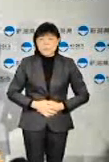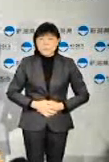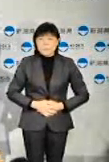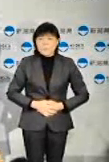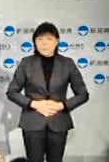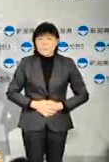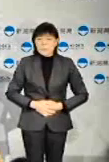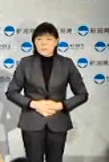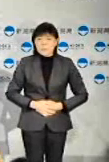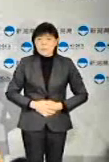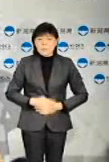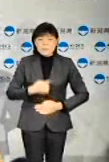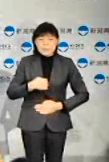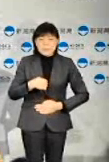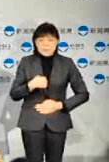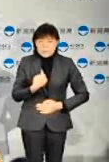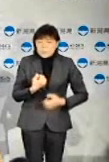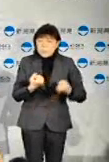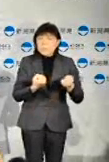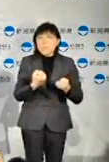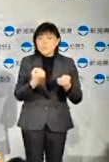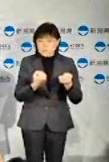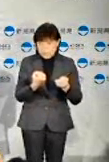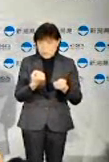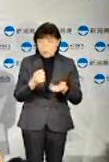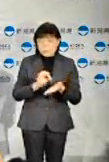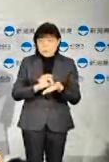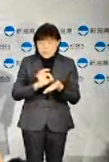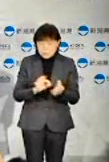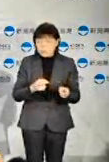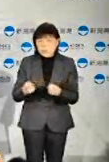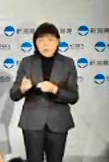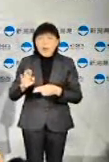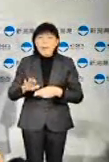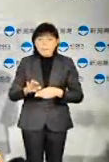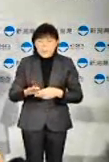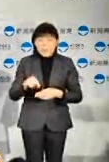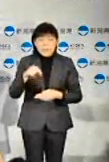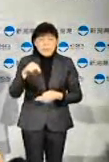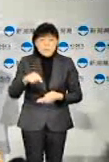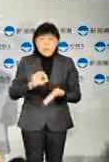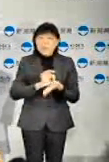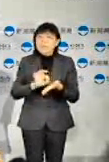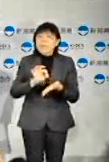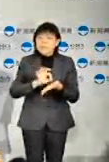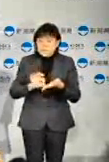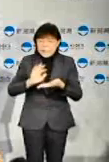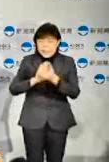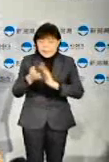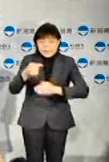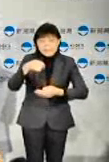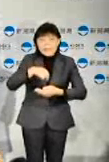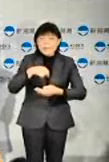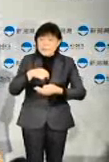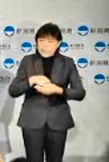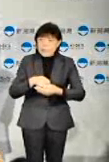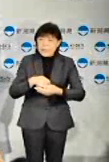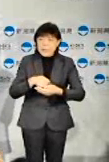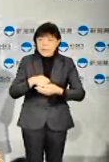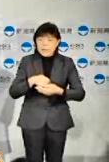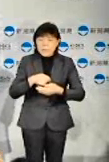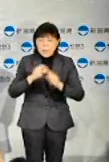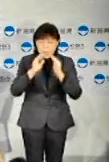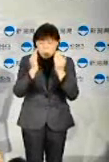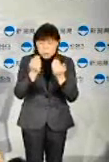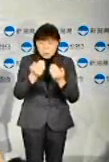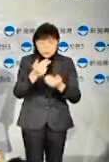それはすでに自家用自動車の有償運送制度はあって、でそれを活用している、もう県内でも30地区ほとんどの市町村